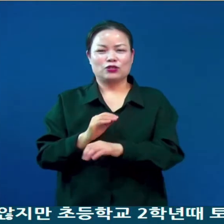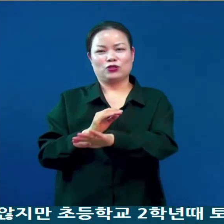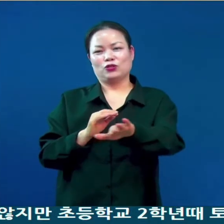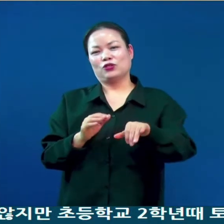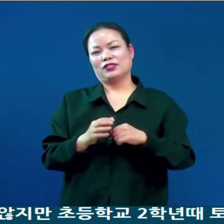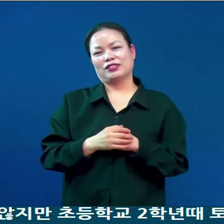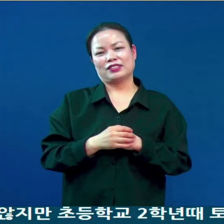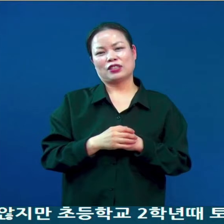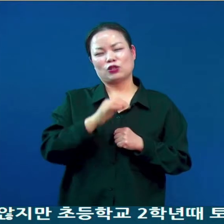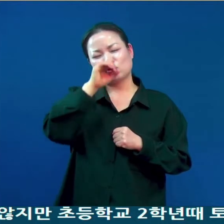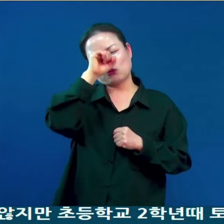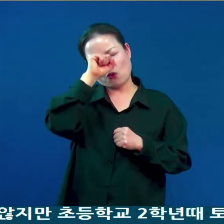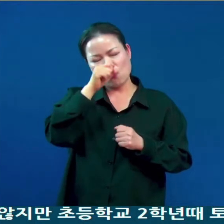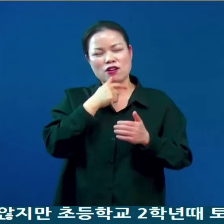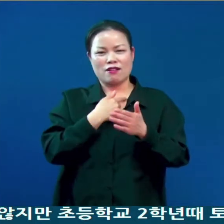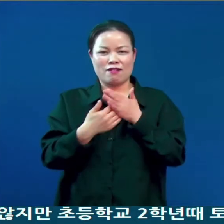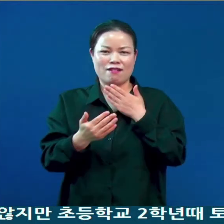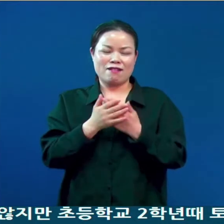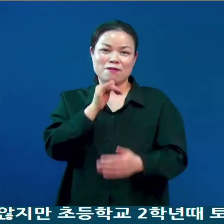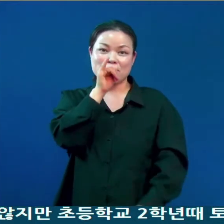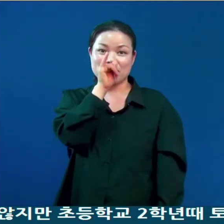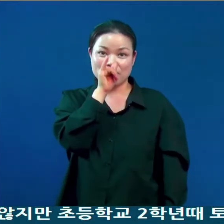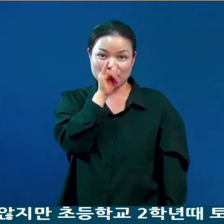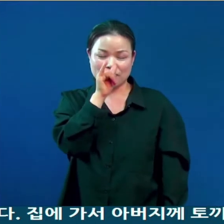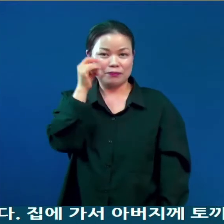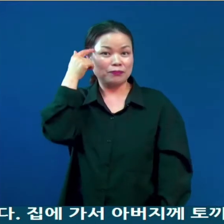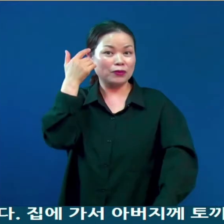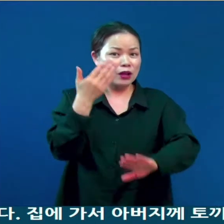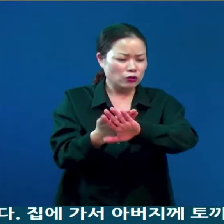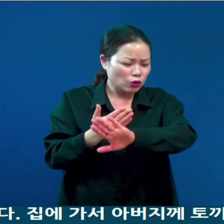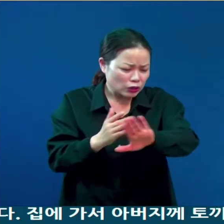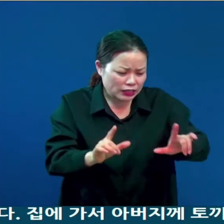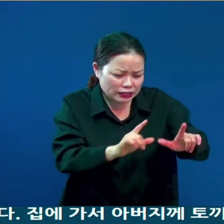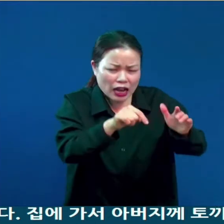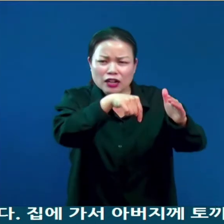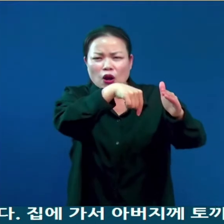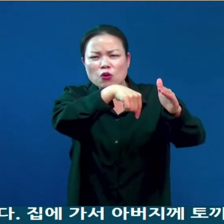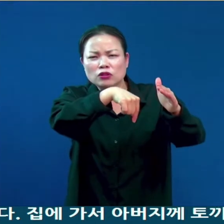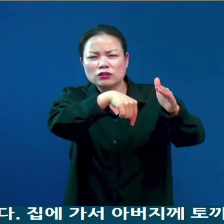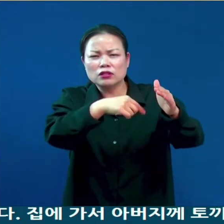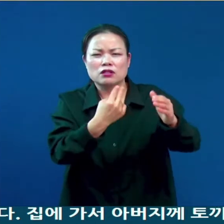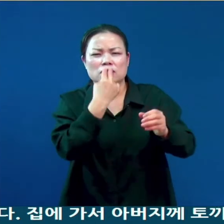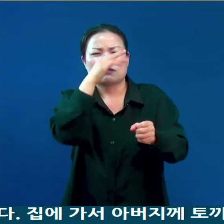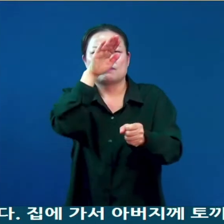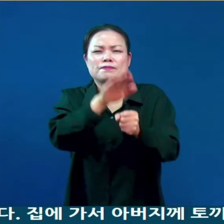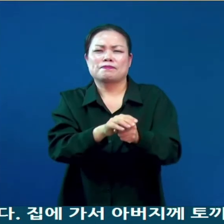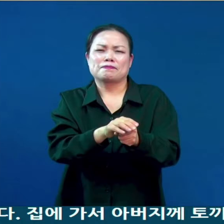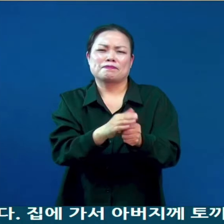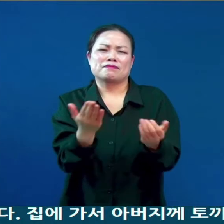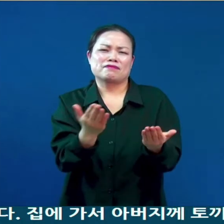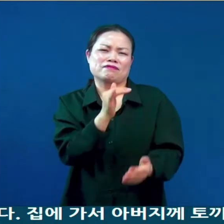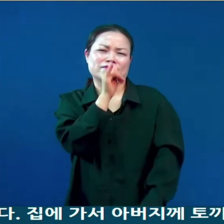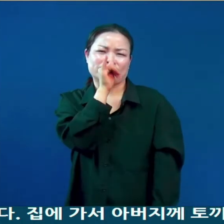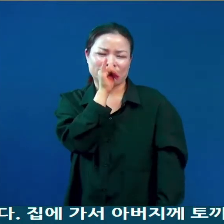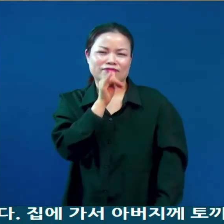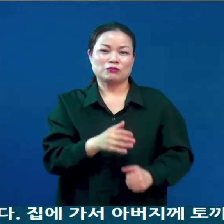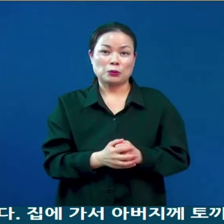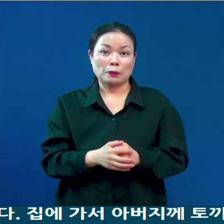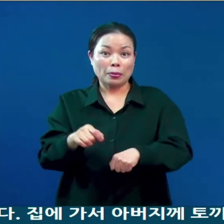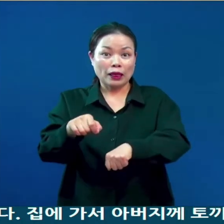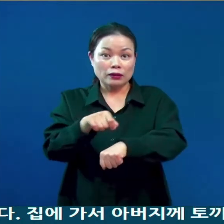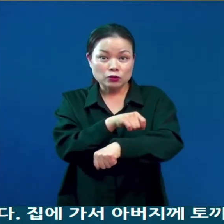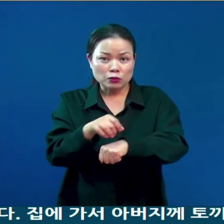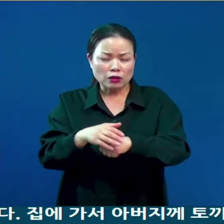우리가 그런 좋은 경험들이 있다면 반대로 우리의 삶 가운데 억울한 기억들도 참 많이 있을 것 같습니다.